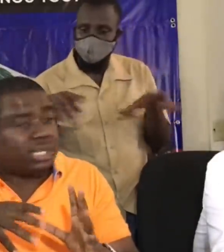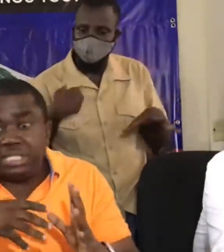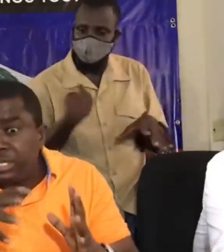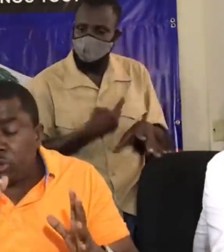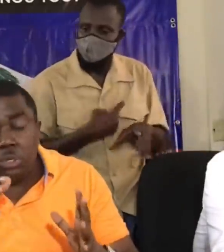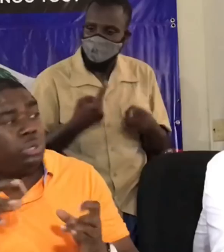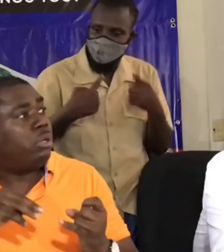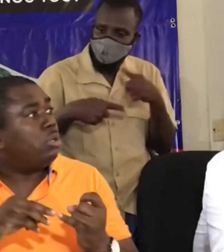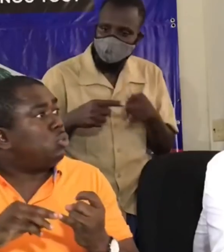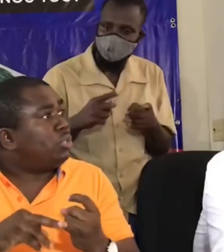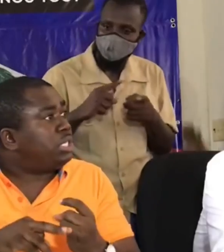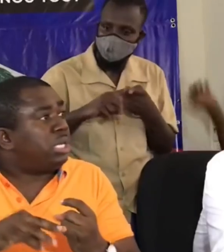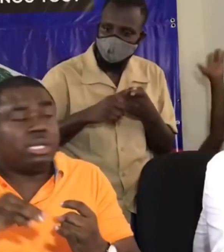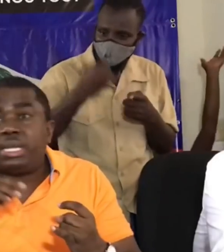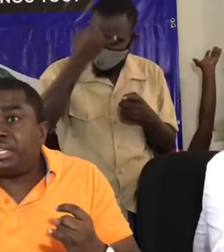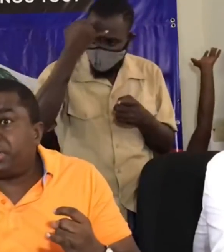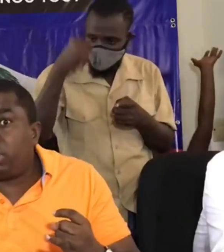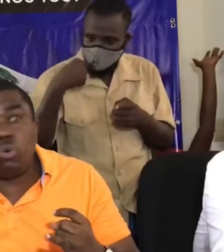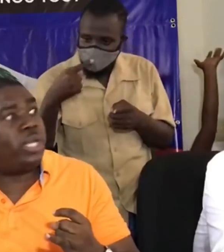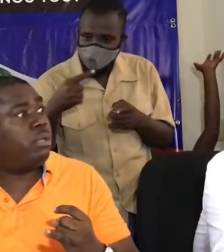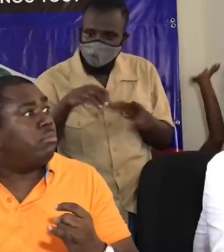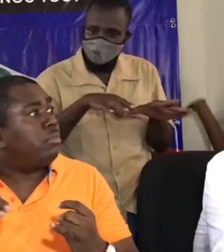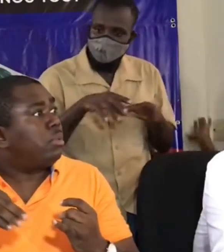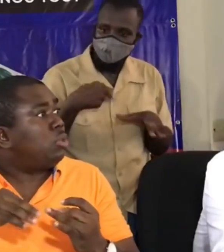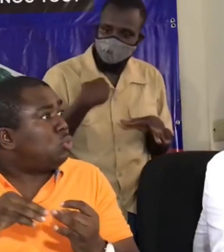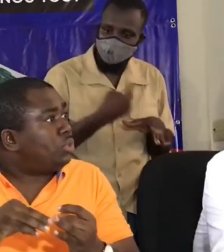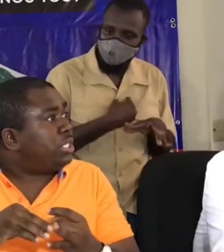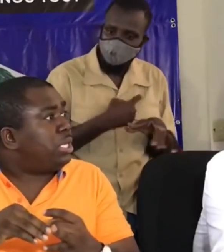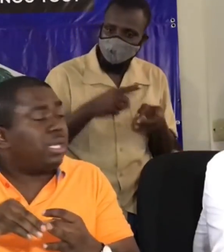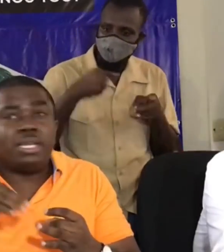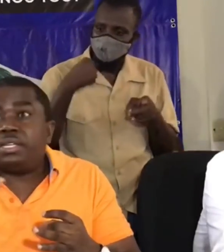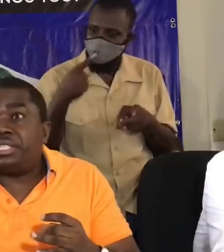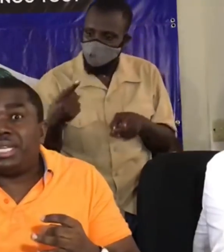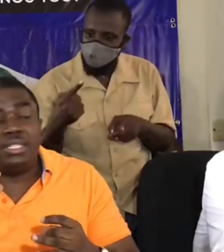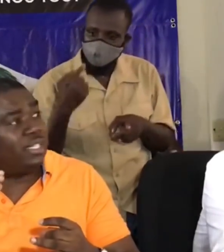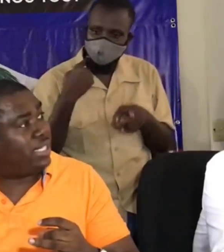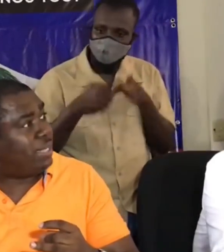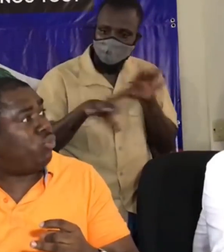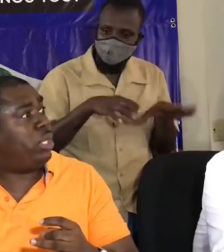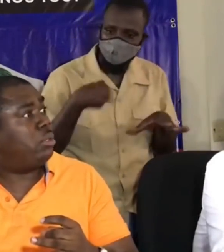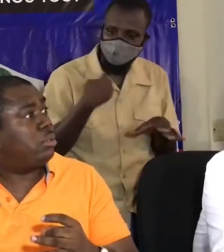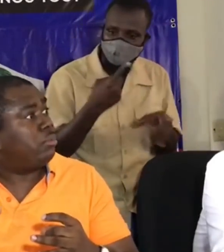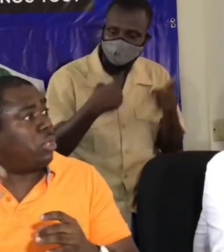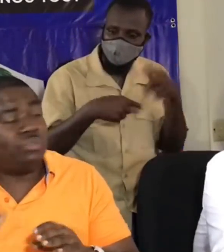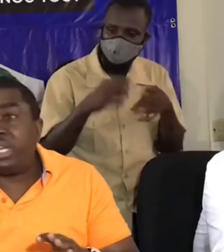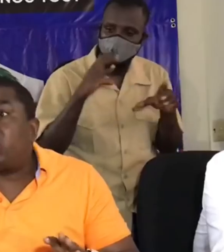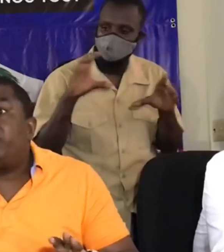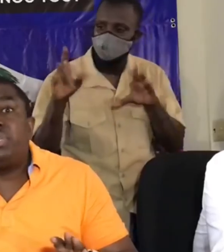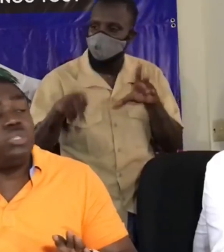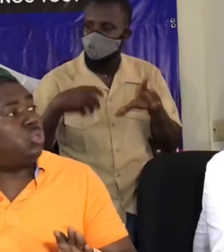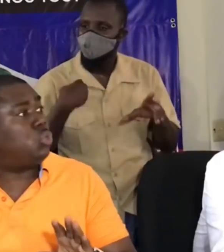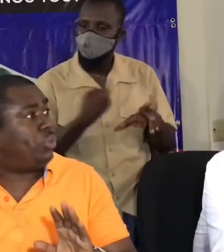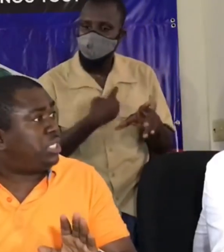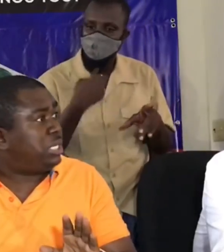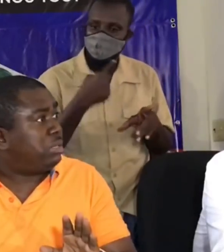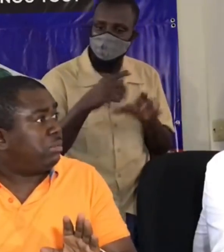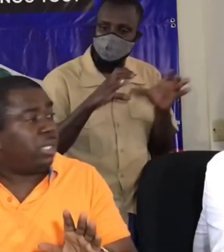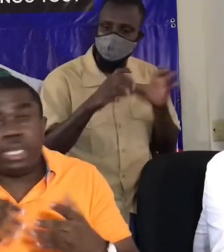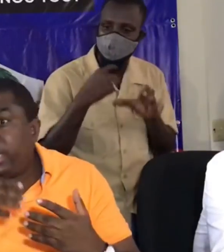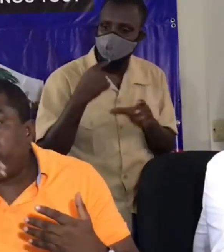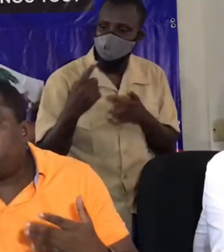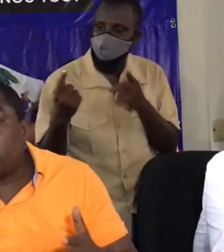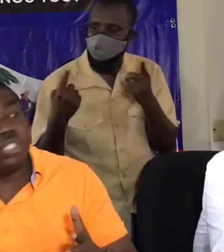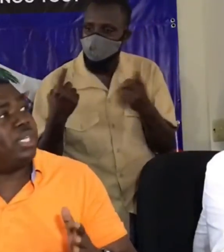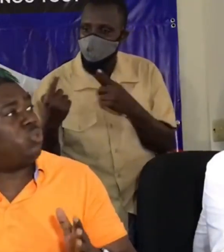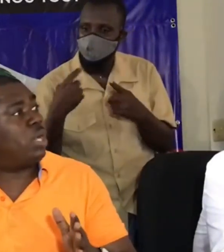André Michel lui-même l'a fait sous président République là, Jovenel Moïse, et faire qu'on est sur tous les points, par